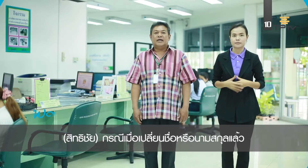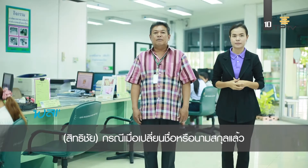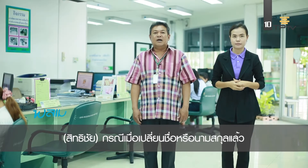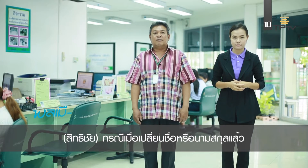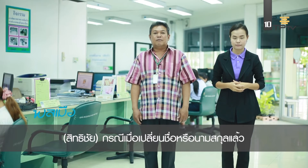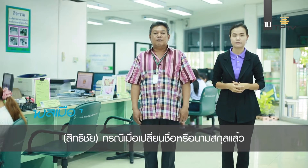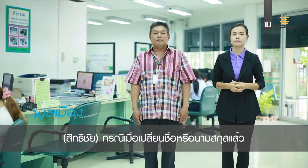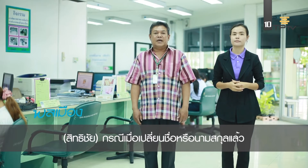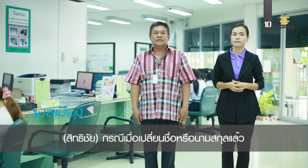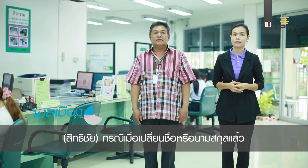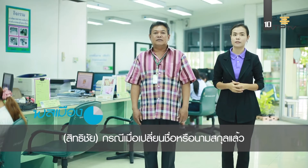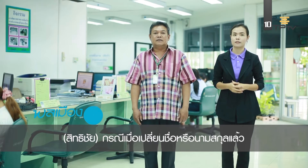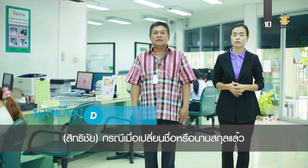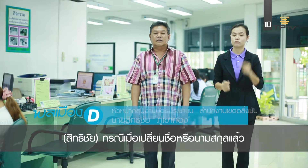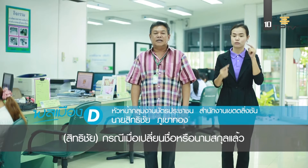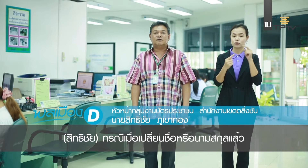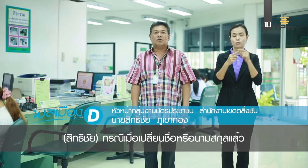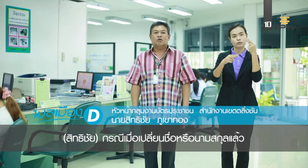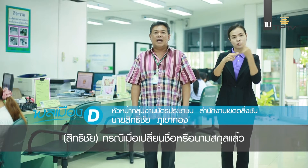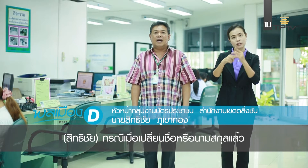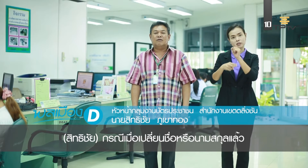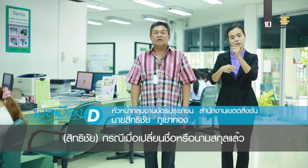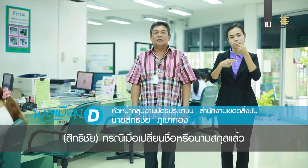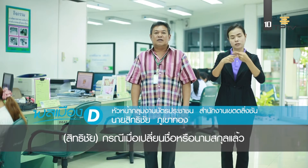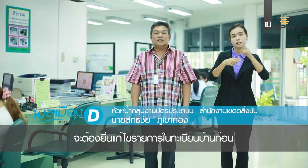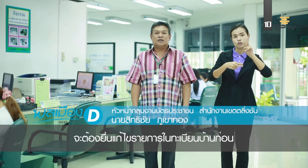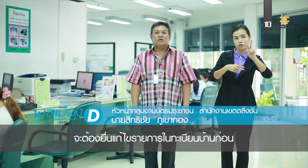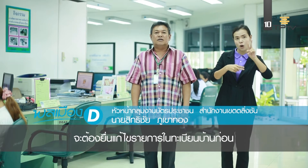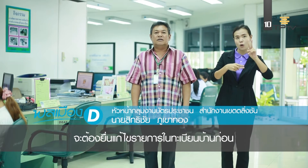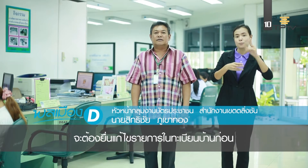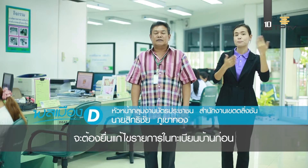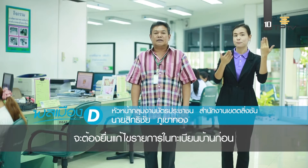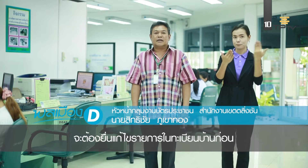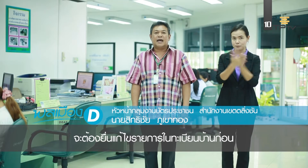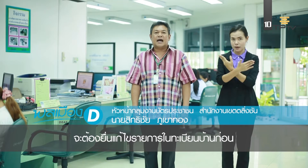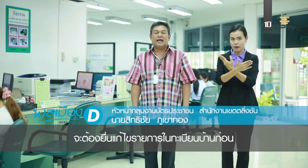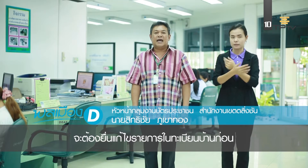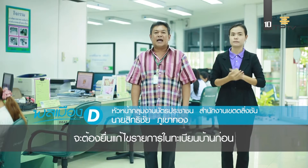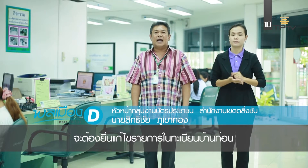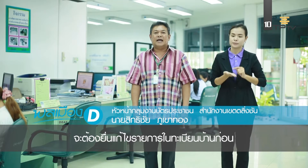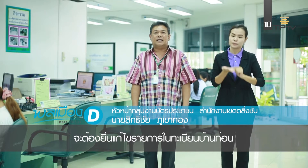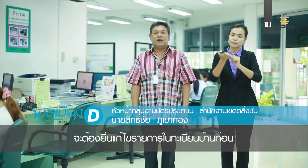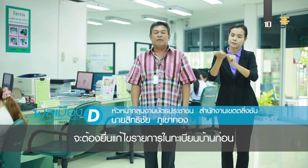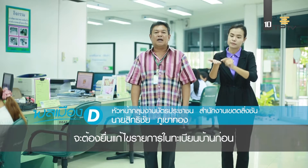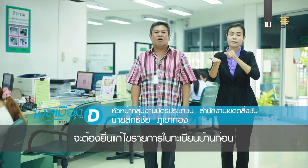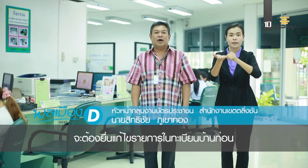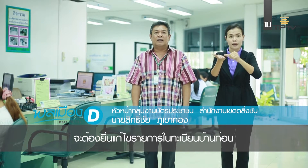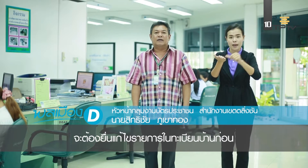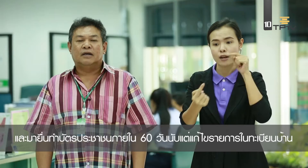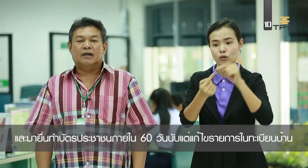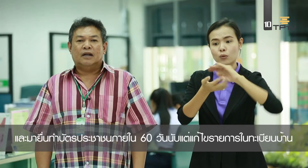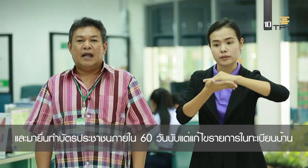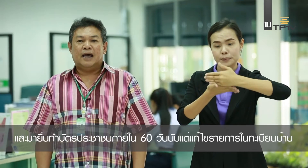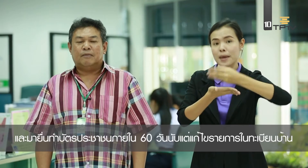กรณีเมื่อเปลี่ยนชื่อหรือนามสกุลแล้วจะต้องยื่นแก้ไขรายการในทะเบียนบ้านก่